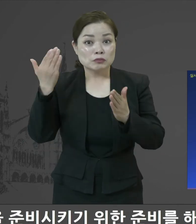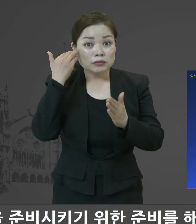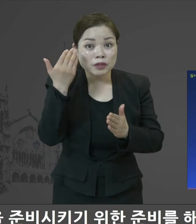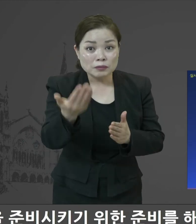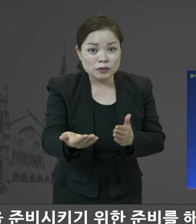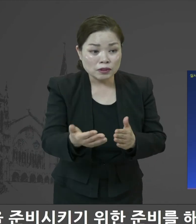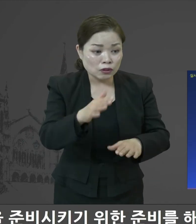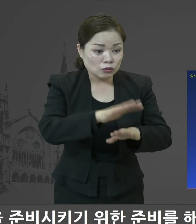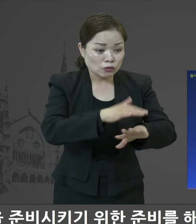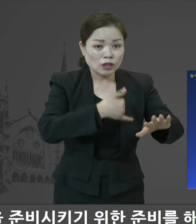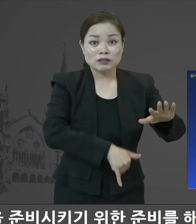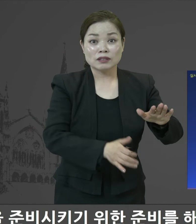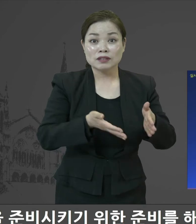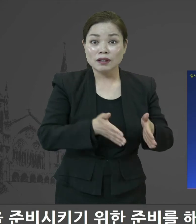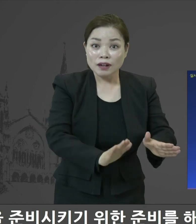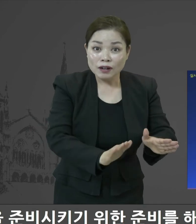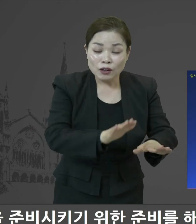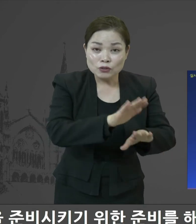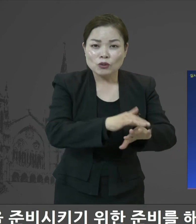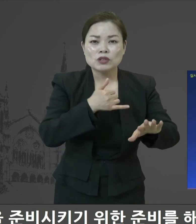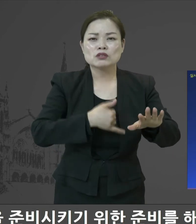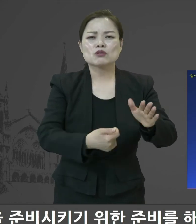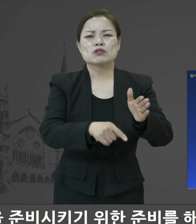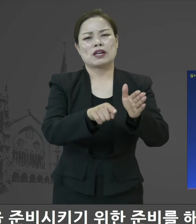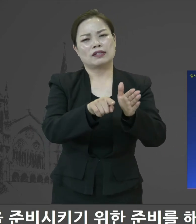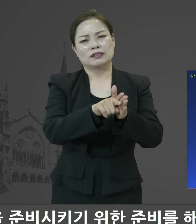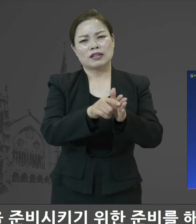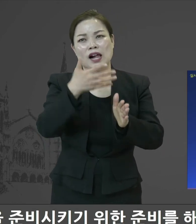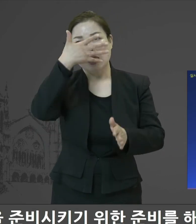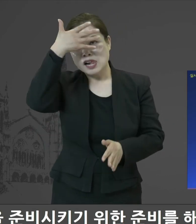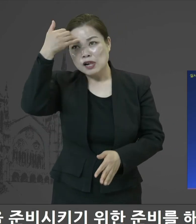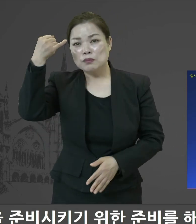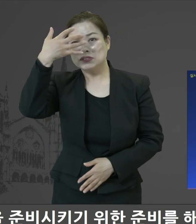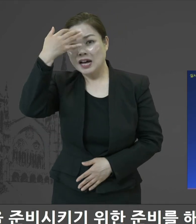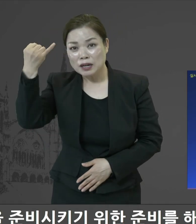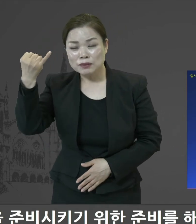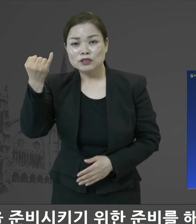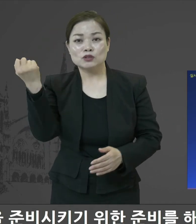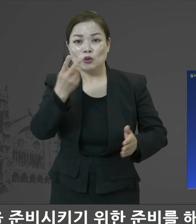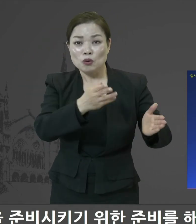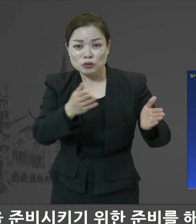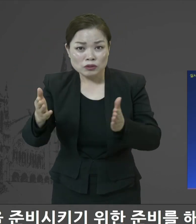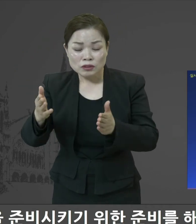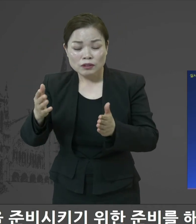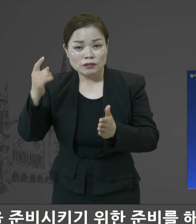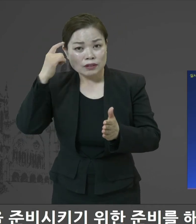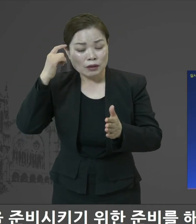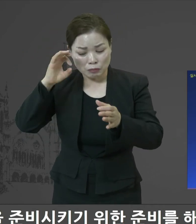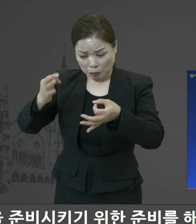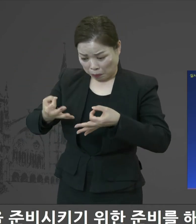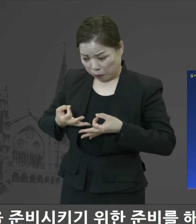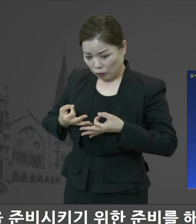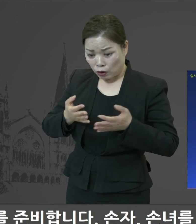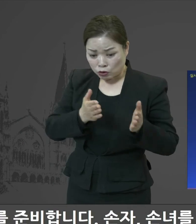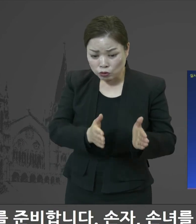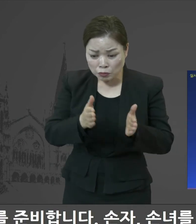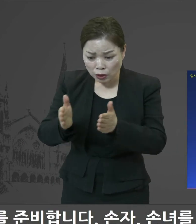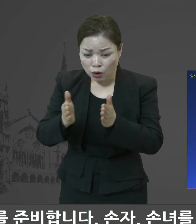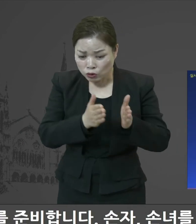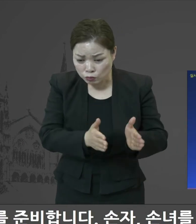끝입니까? 손자 손녀가 또 태어납니다. 그 손자 손녀를 위해서 또 할머니 할아버지들이 또 준비합니다. 가만히 돌아보면 우리 인생은 준비하고